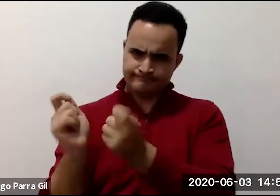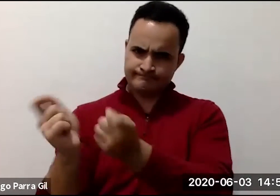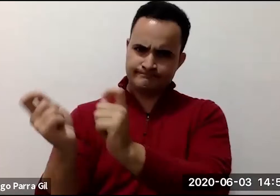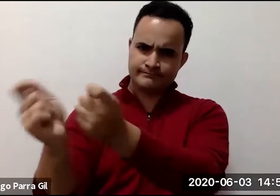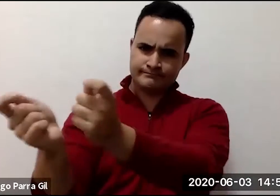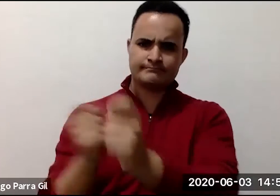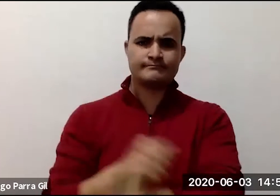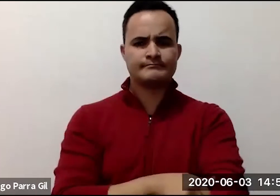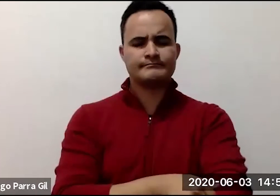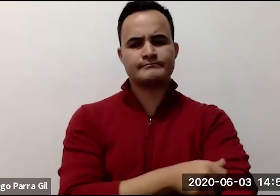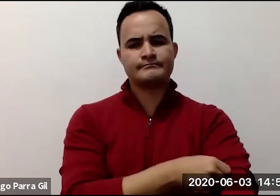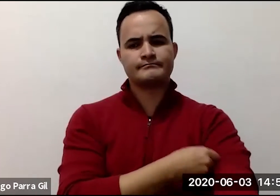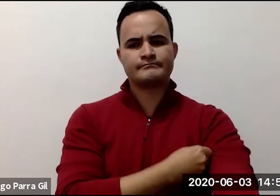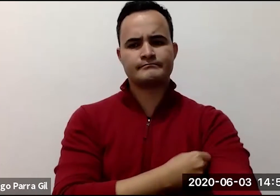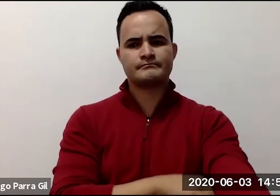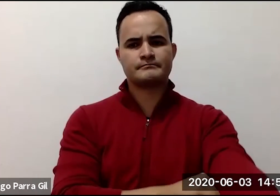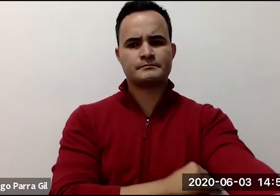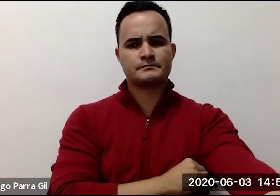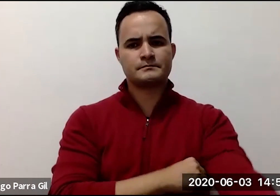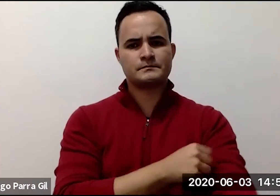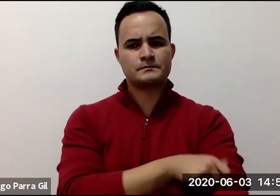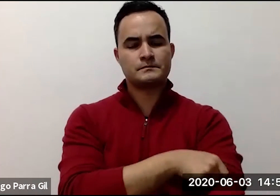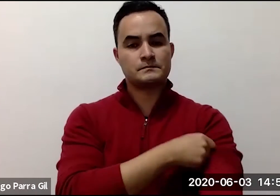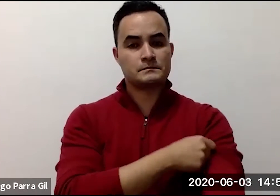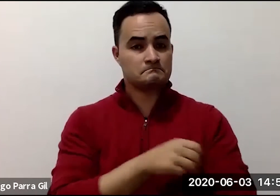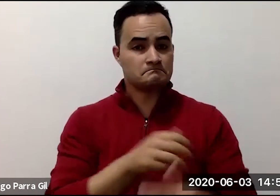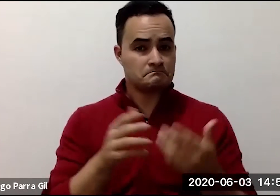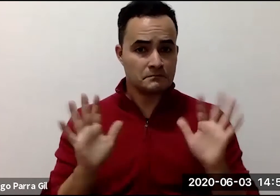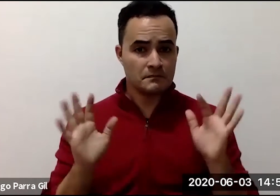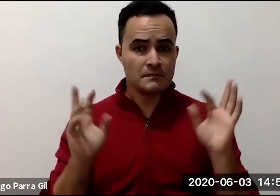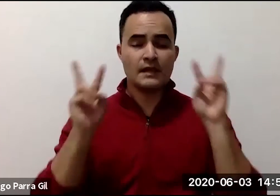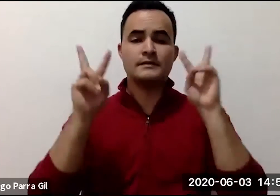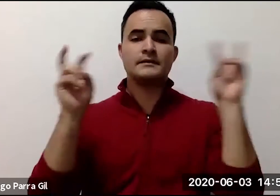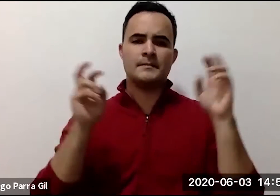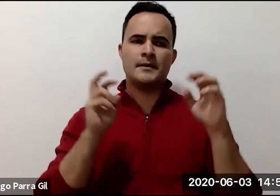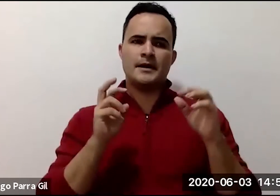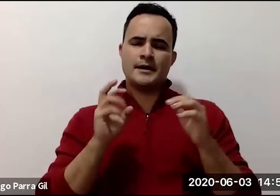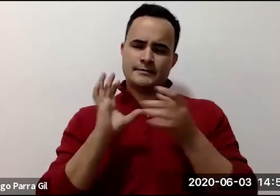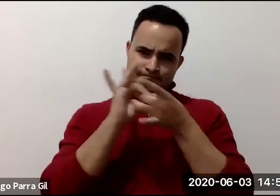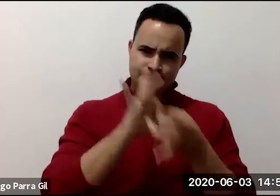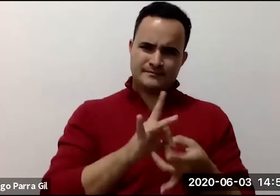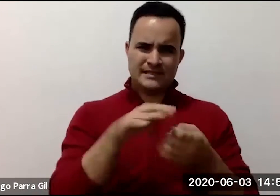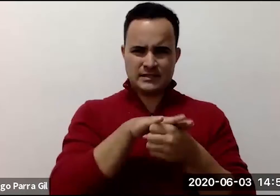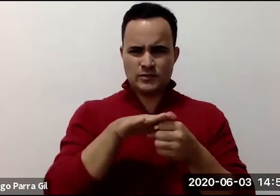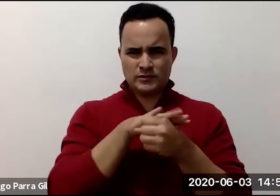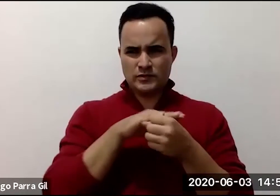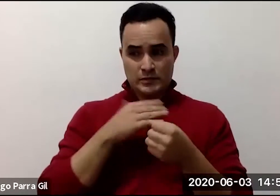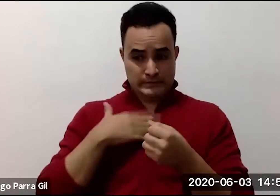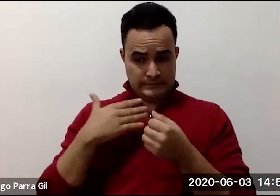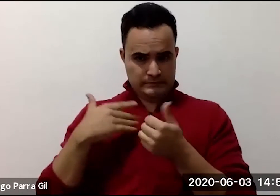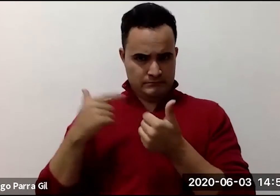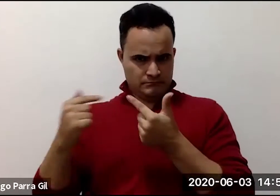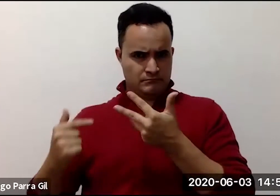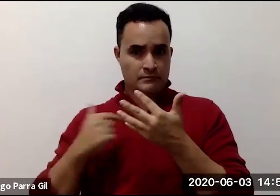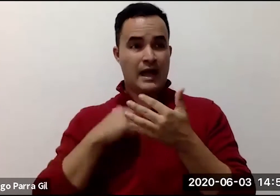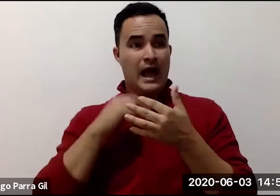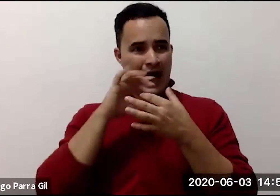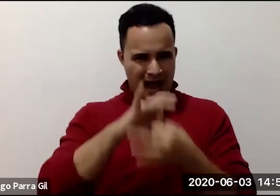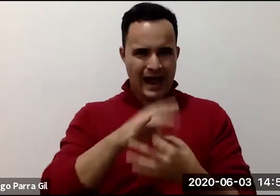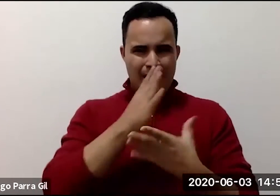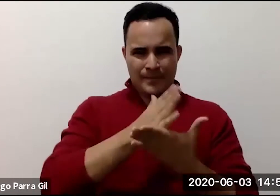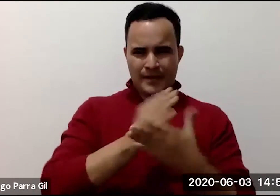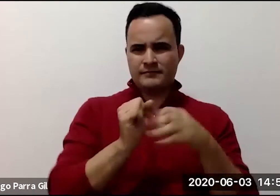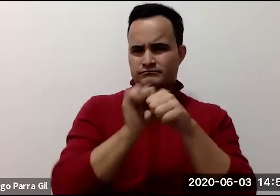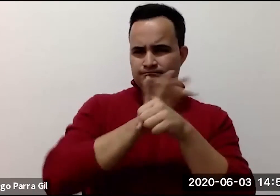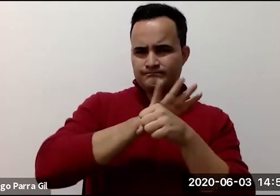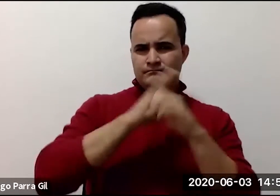Aterrizándolo ya al contexto plenamente de la pandemia, del confinamiento, del encierro, me percato que,